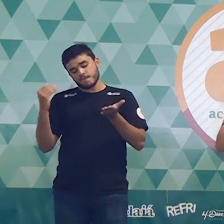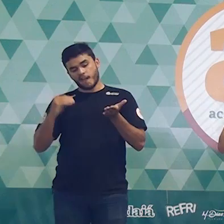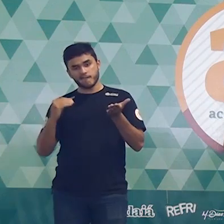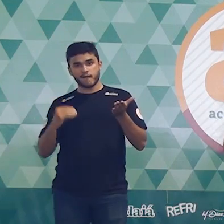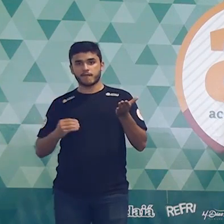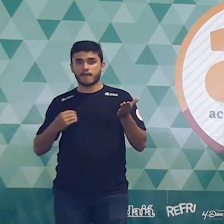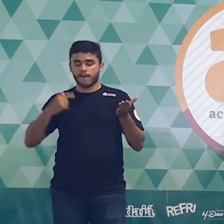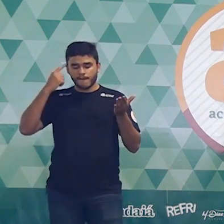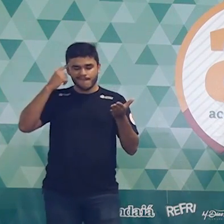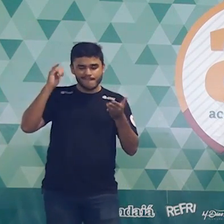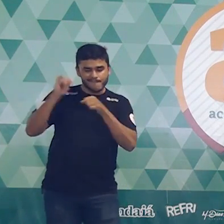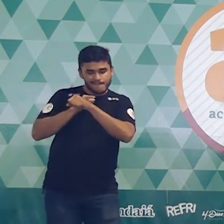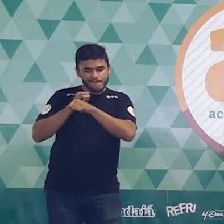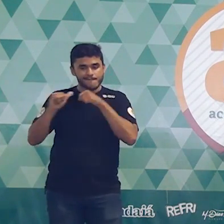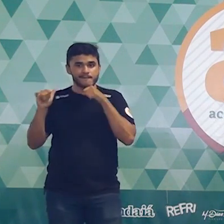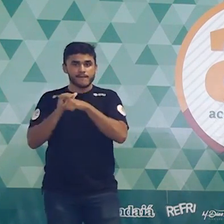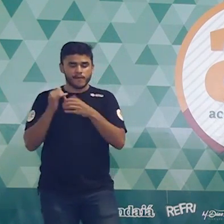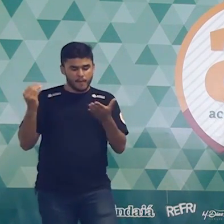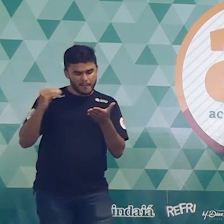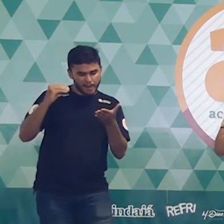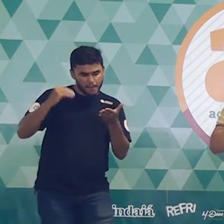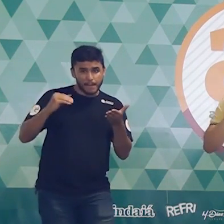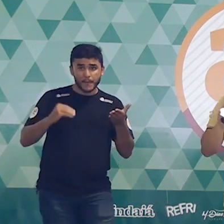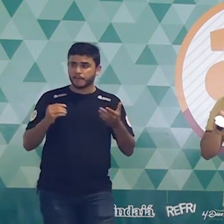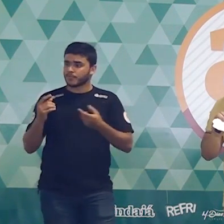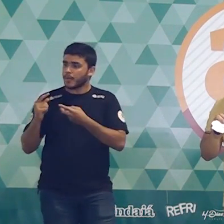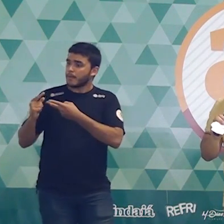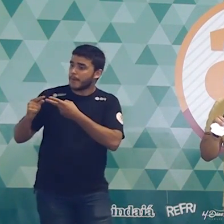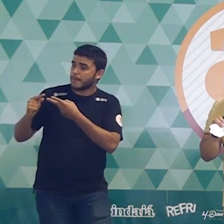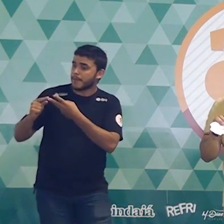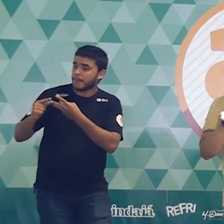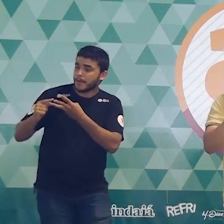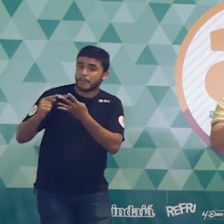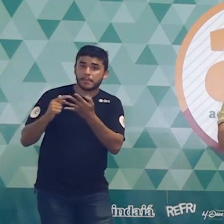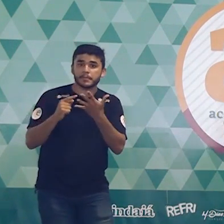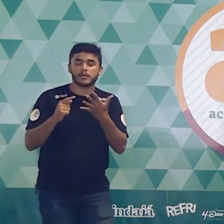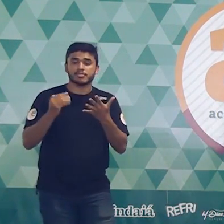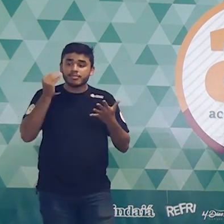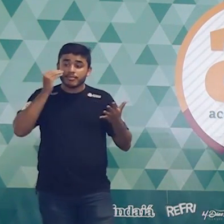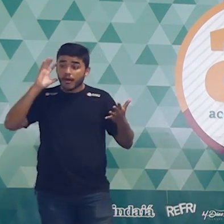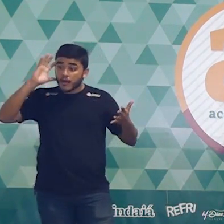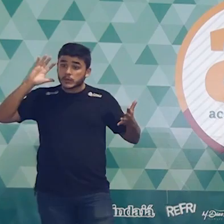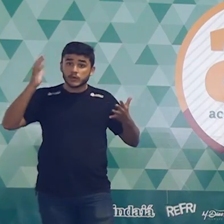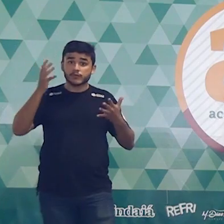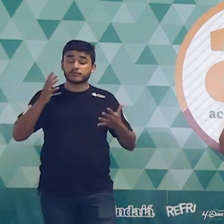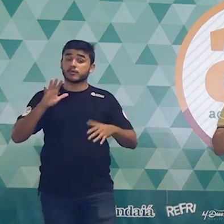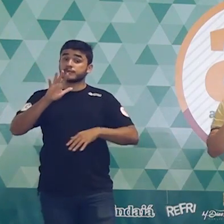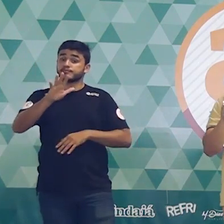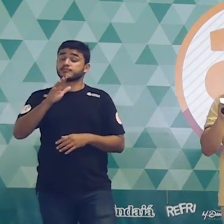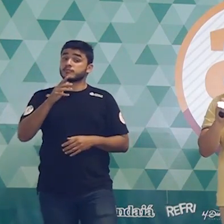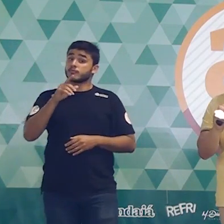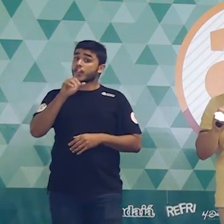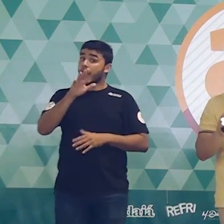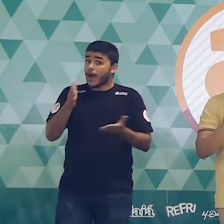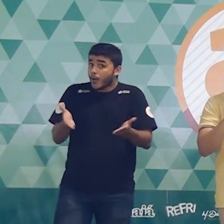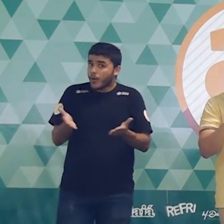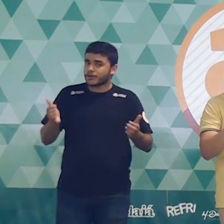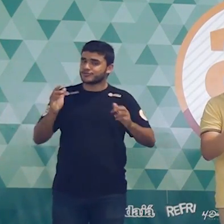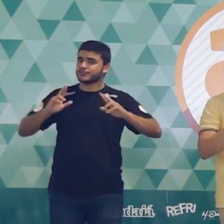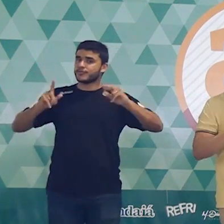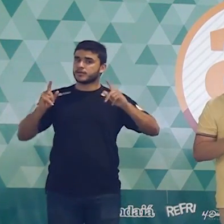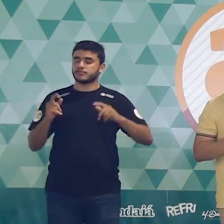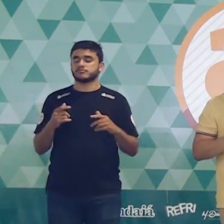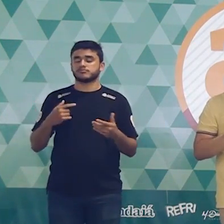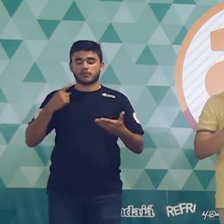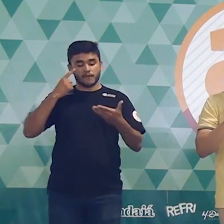em colocar o maior volume de agentes interventivos para resolver um problema. A VUNESP treinou os corretores para o seguinte,